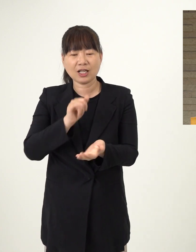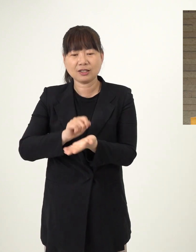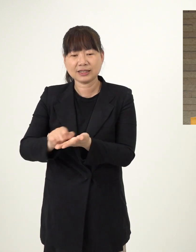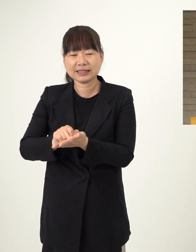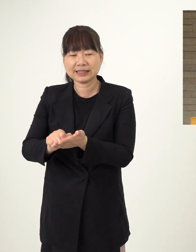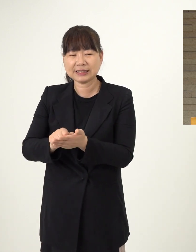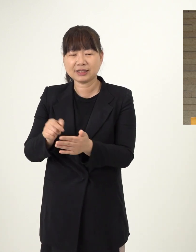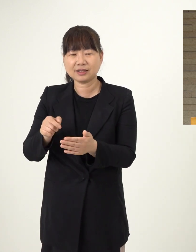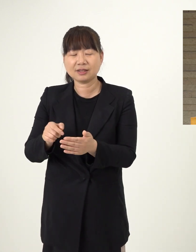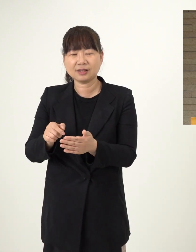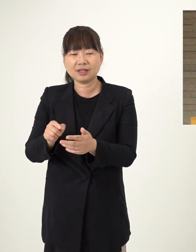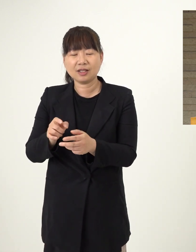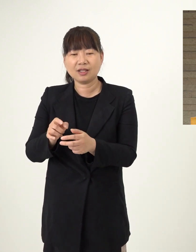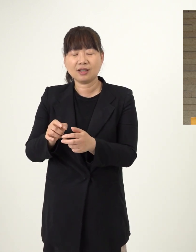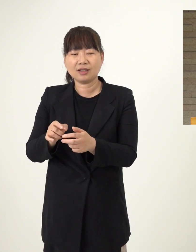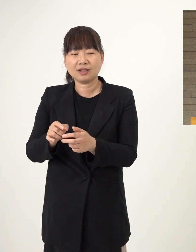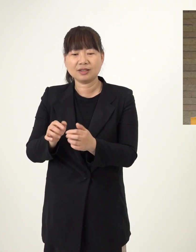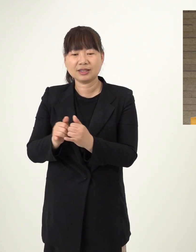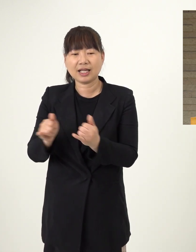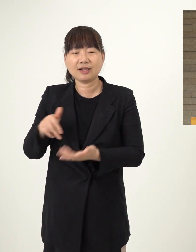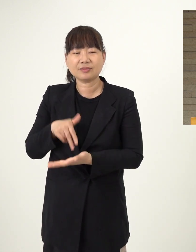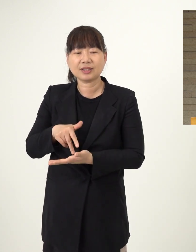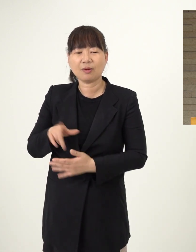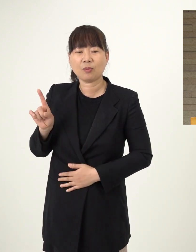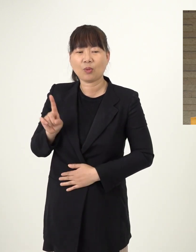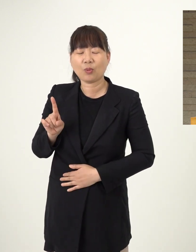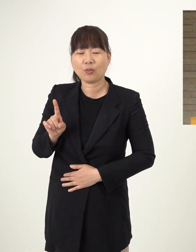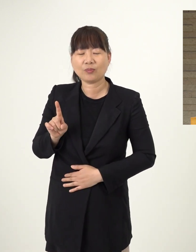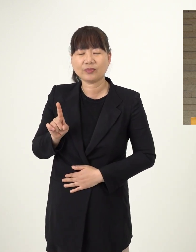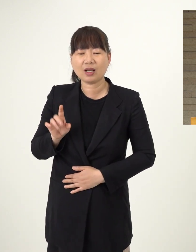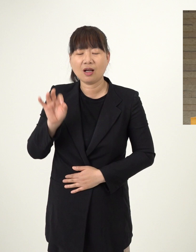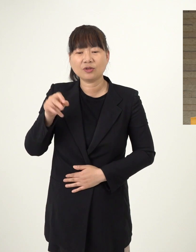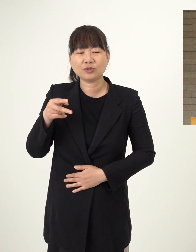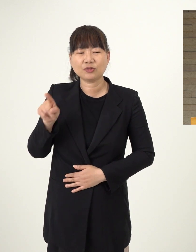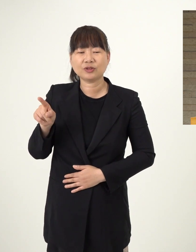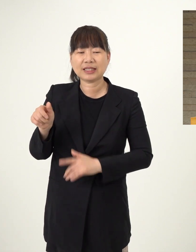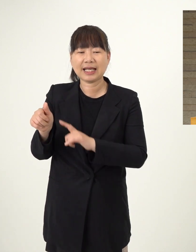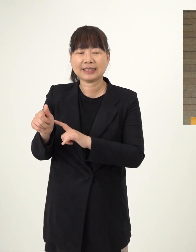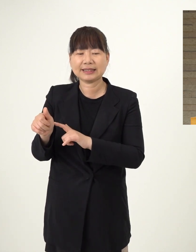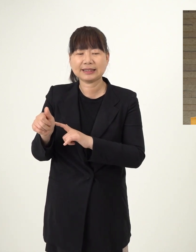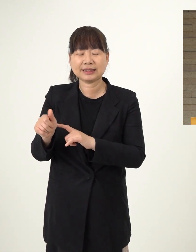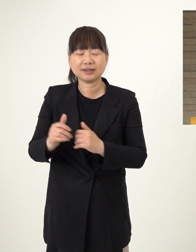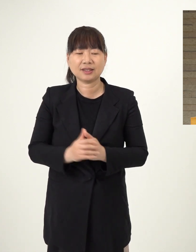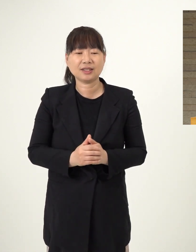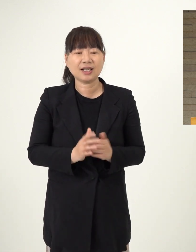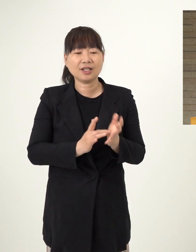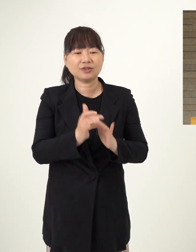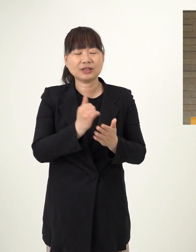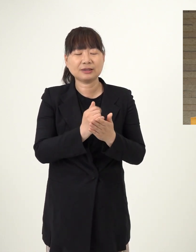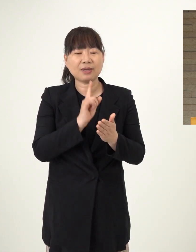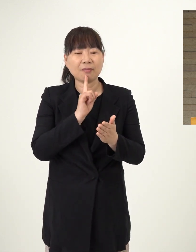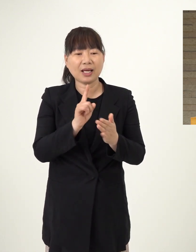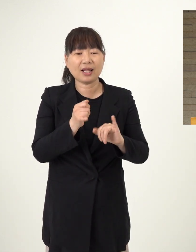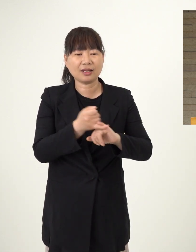걸까요? 아직도 유다는 예수님의 생명 안에, 언약